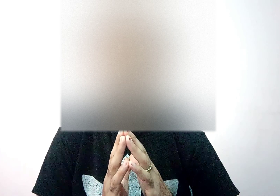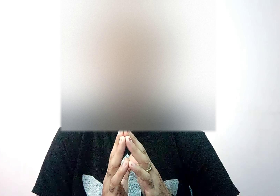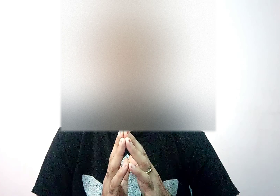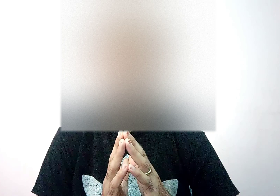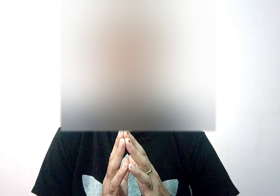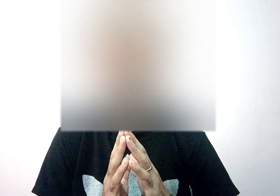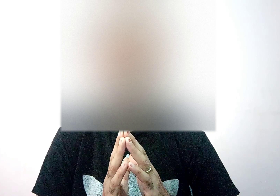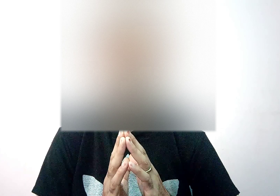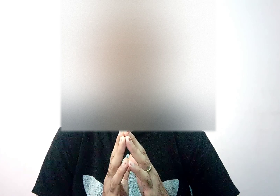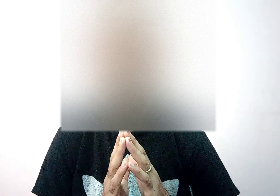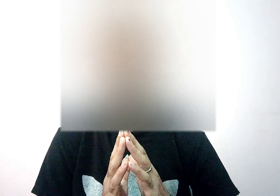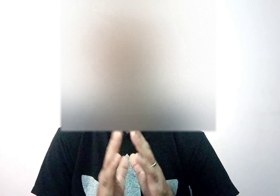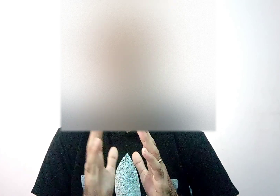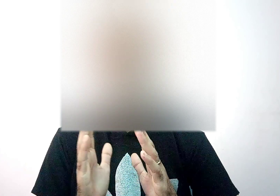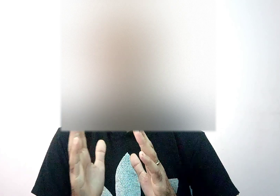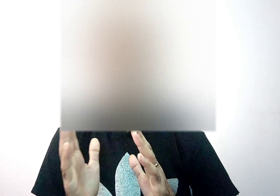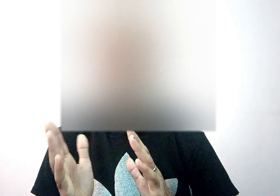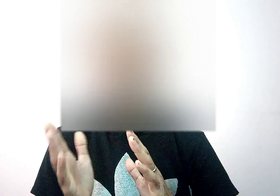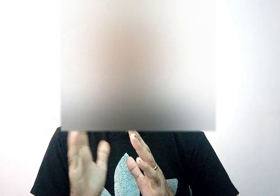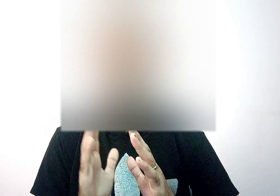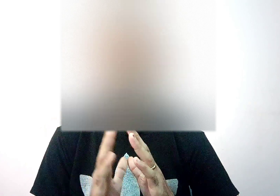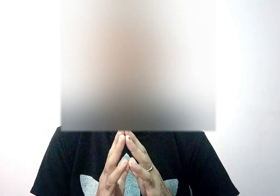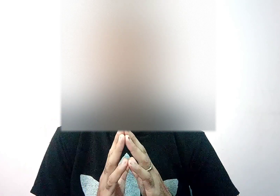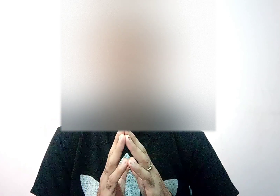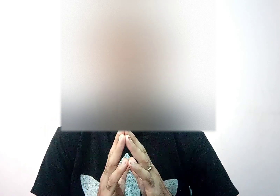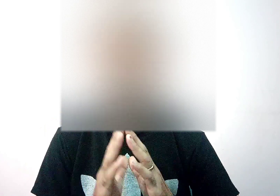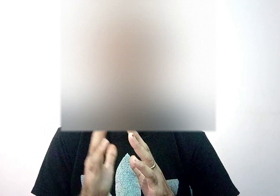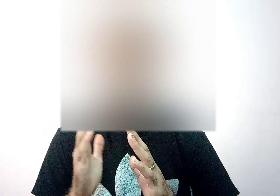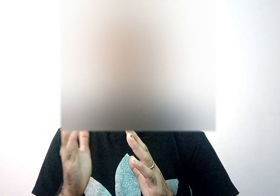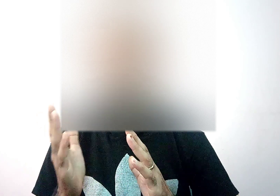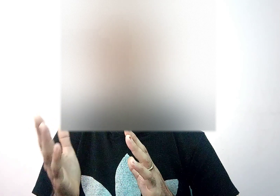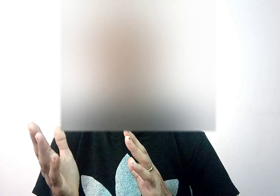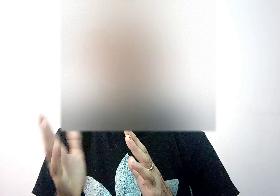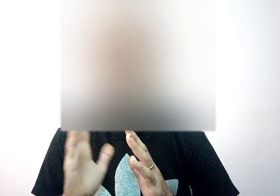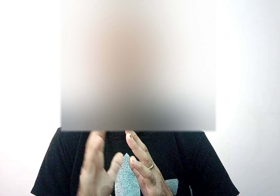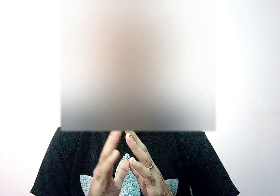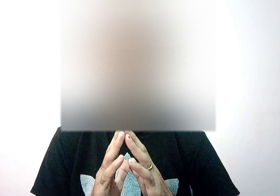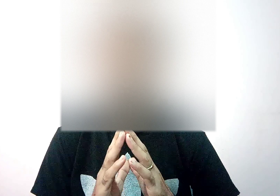كانوش راضيين على وضع الحكومة الاثيوبية او